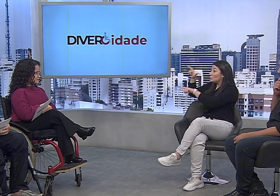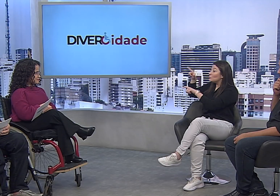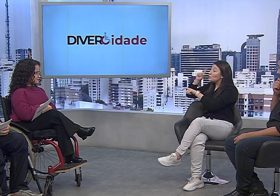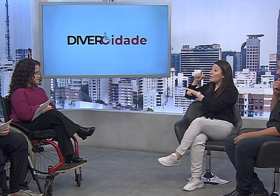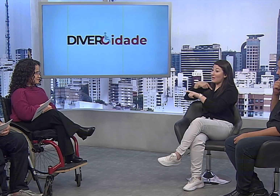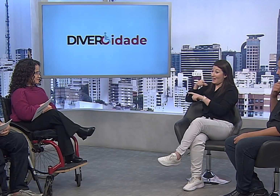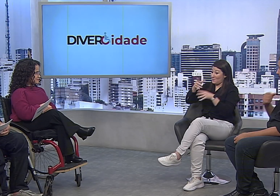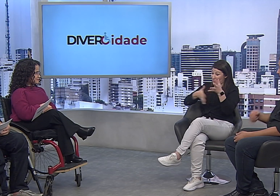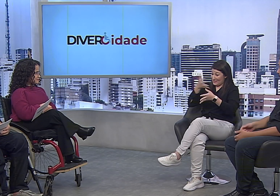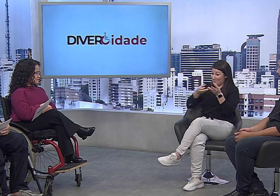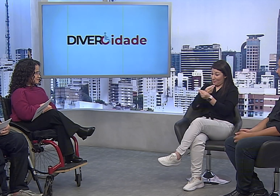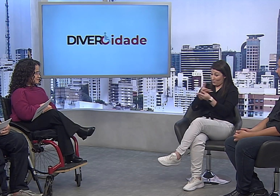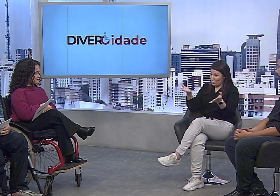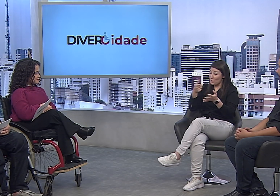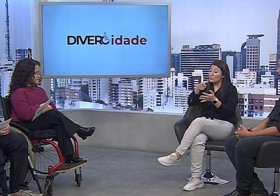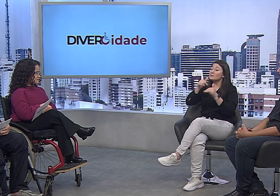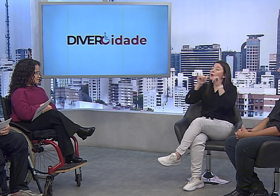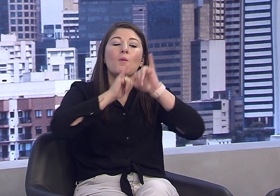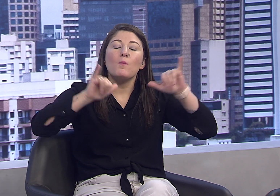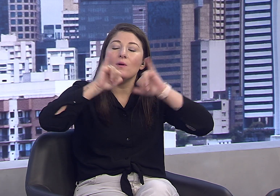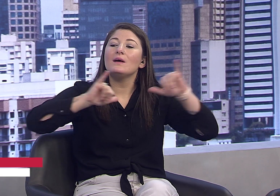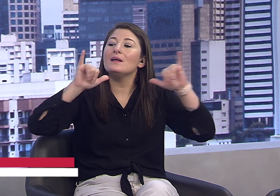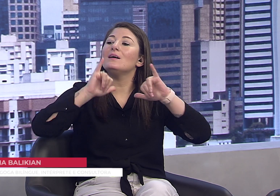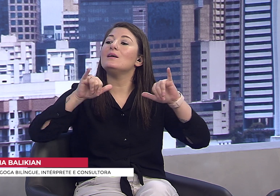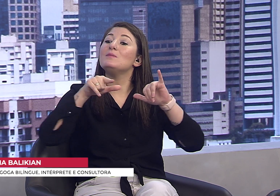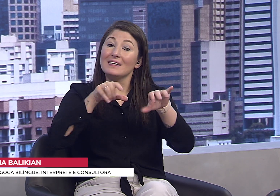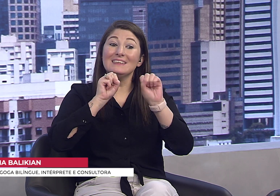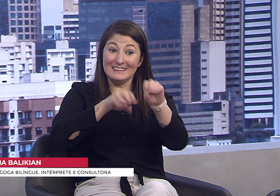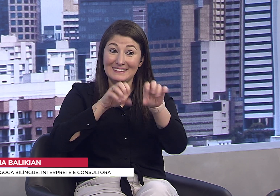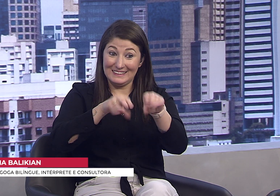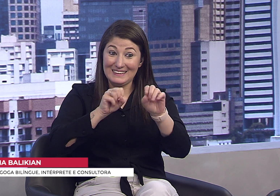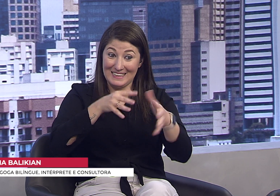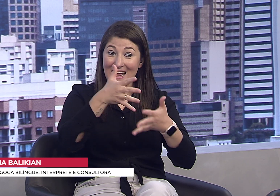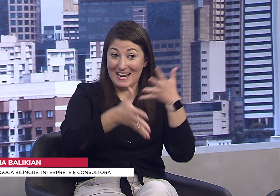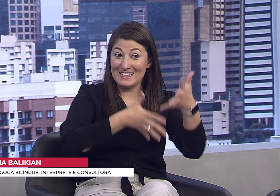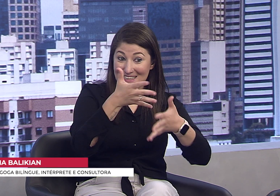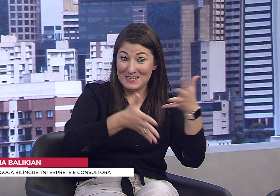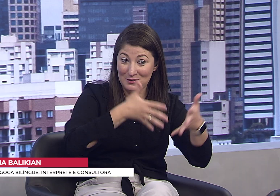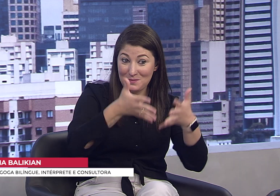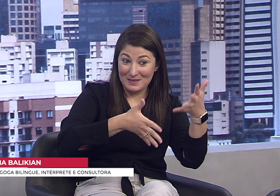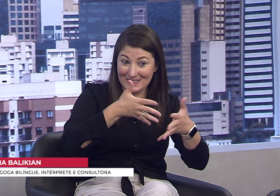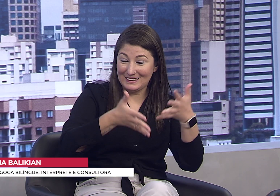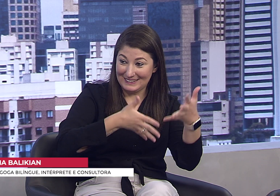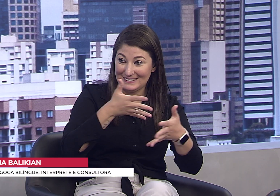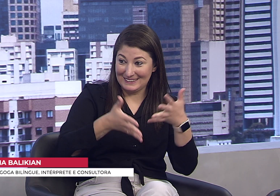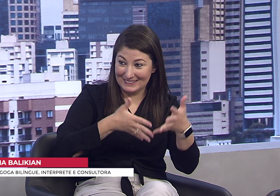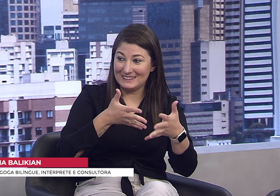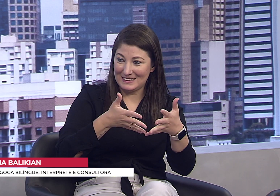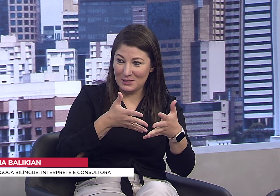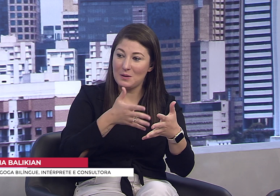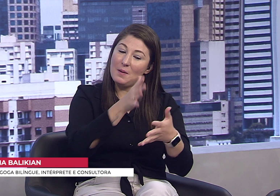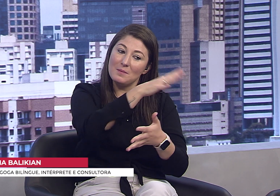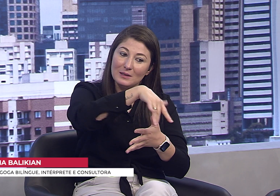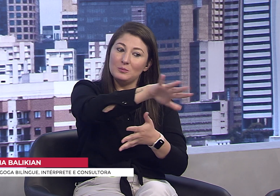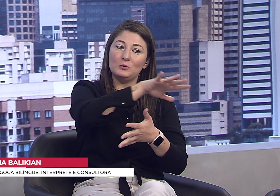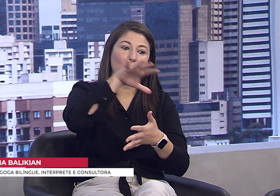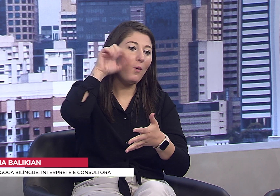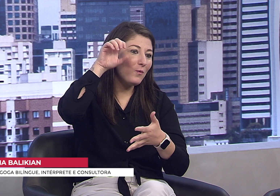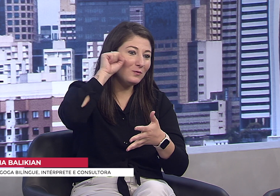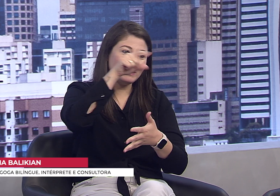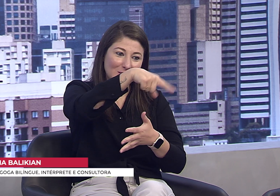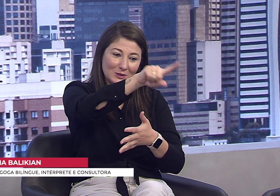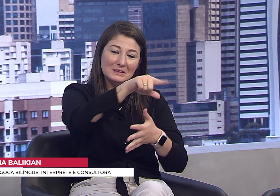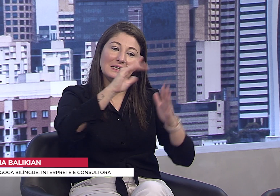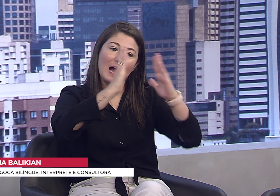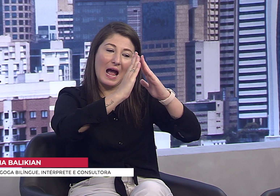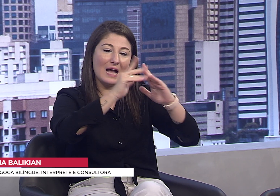porque no Libras para Todos é um conteúdo educativo, né? Então, através do Libras